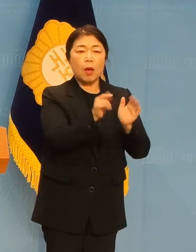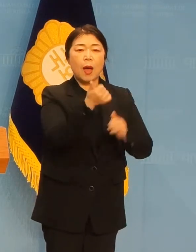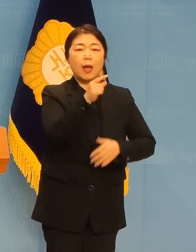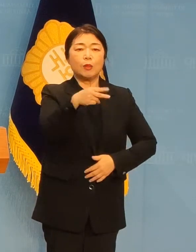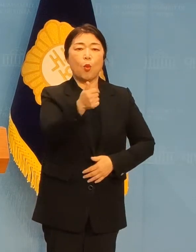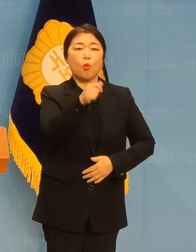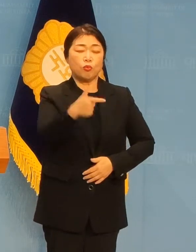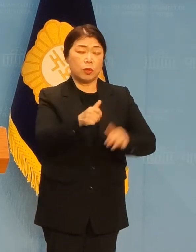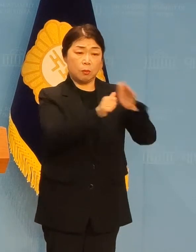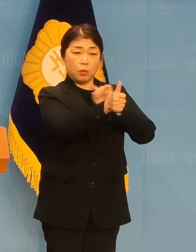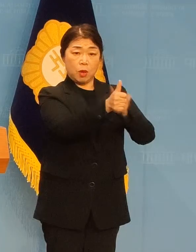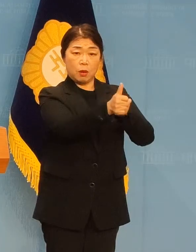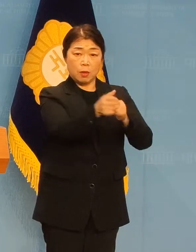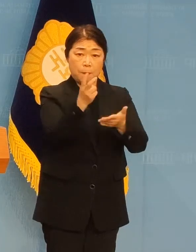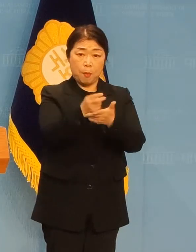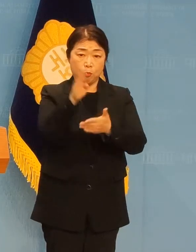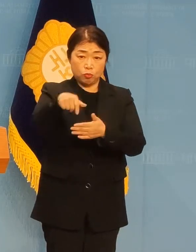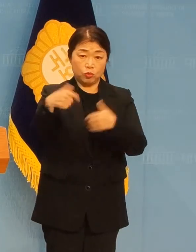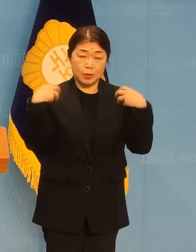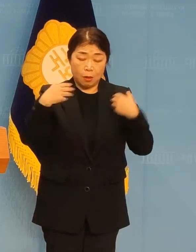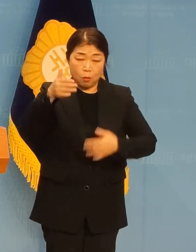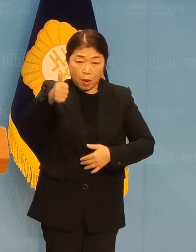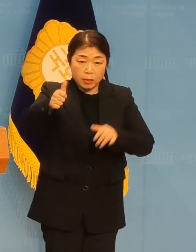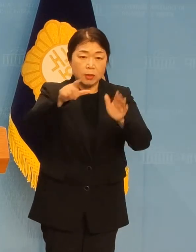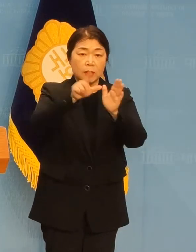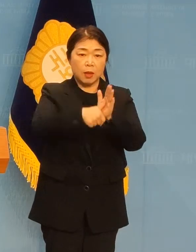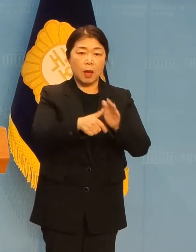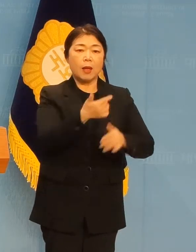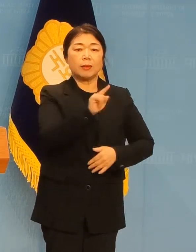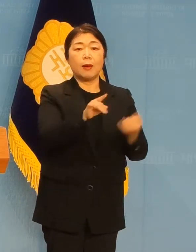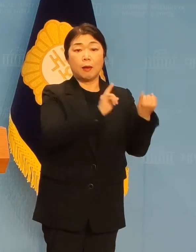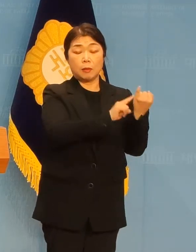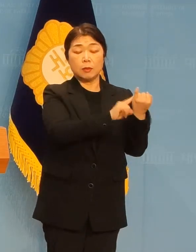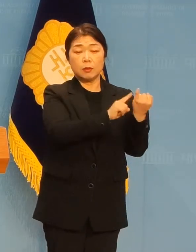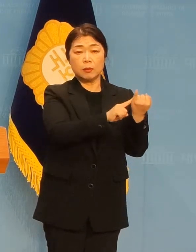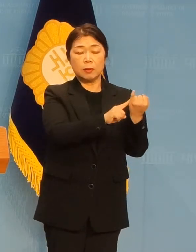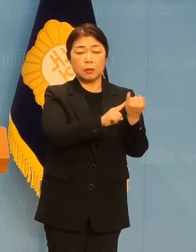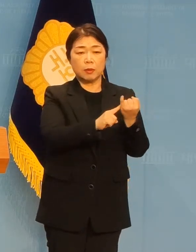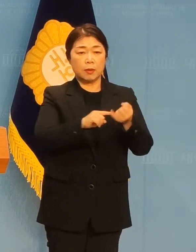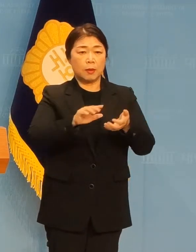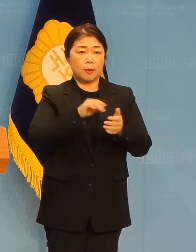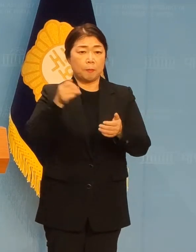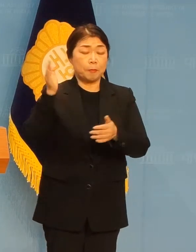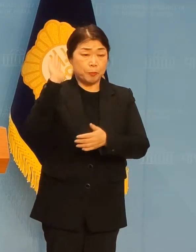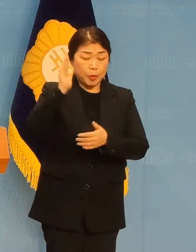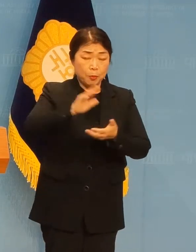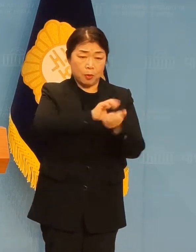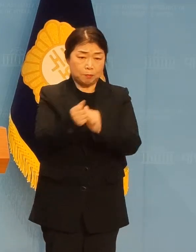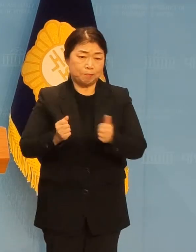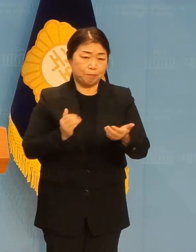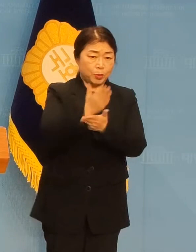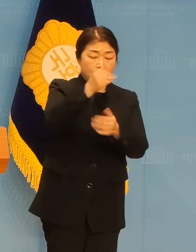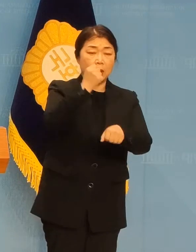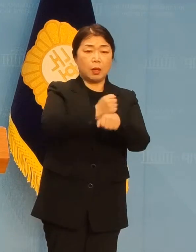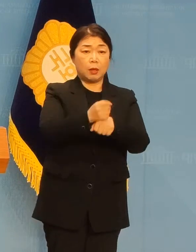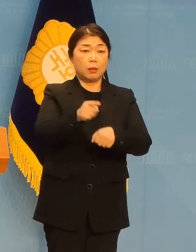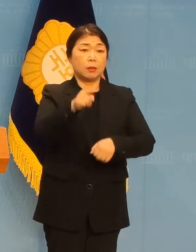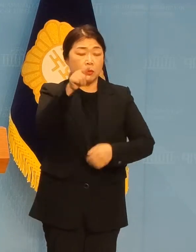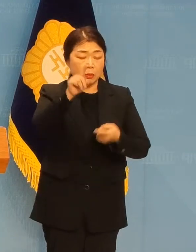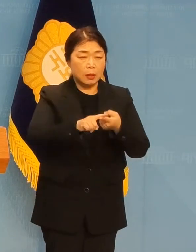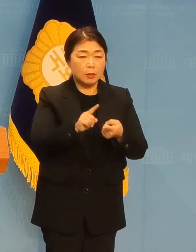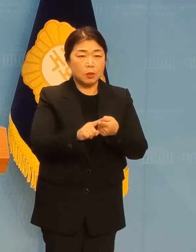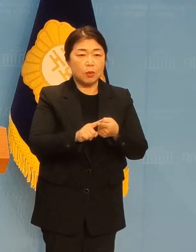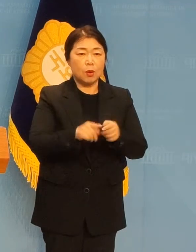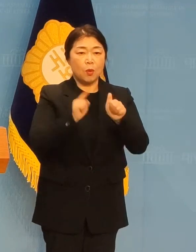대표가 법무부 장관일 때 나경원 의원으로부터 패스트트랙 사건에 관한 공소 취소